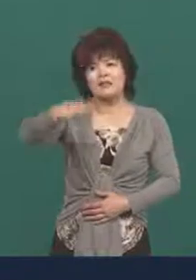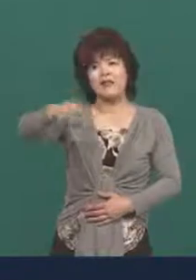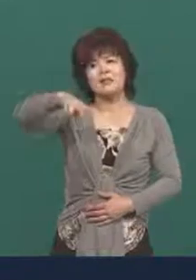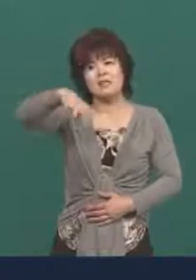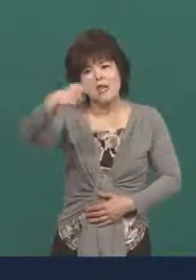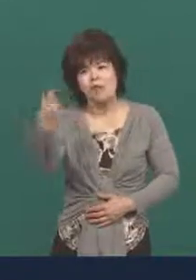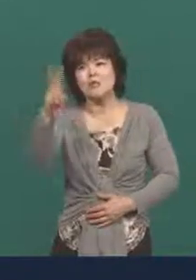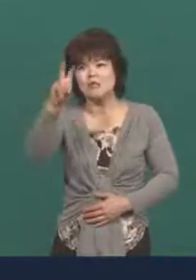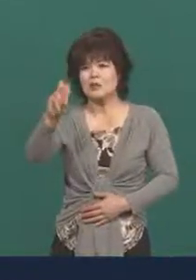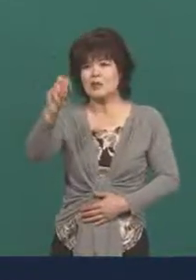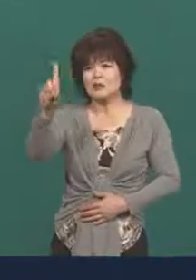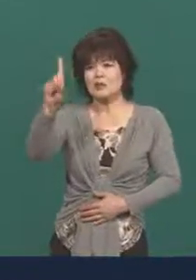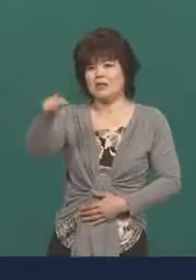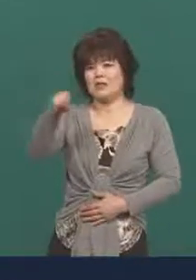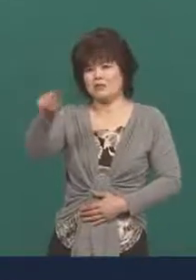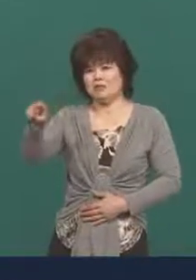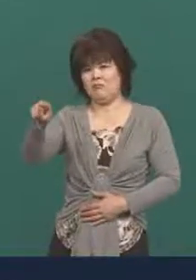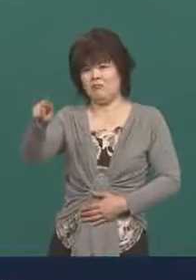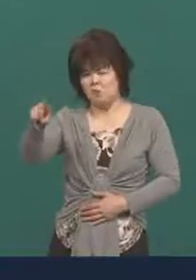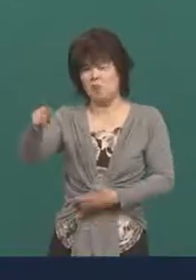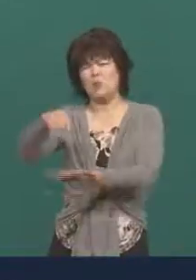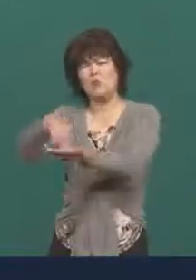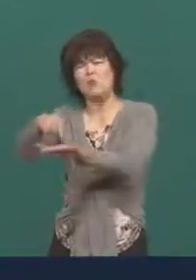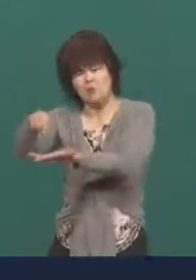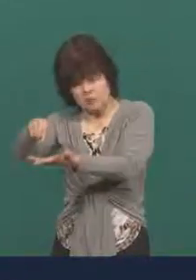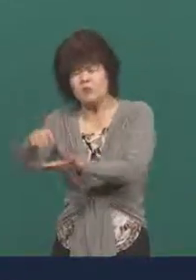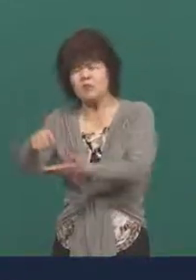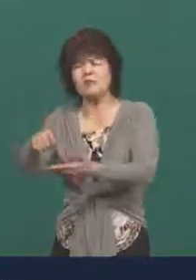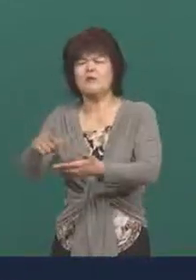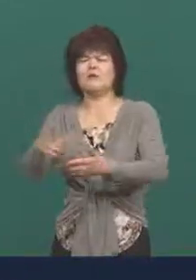23,221 人が死傷すると試算されていることから、